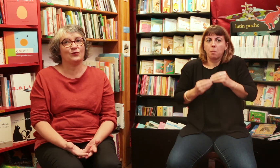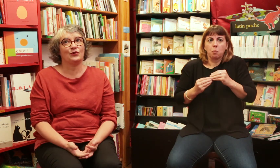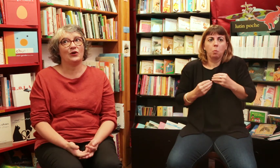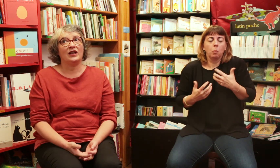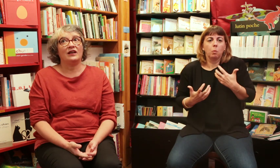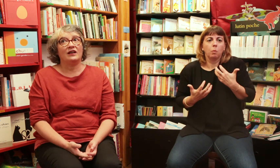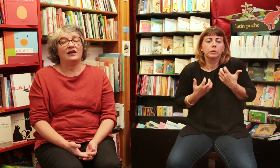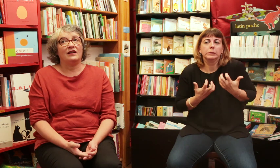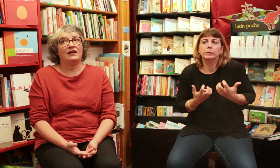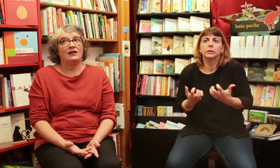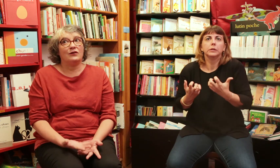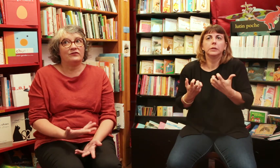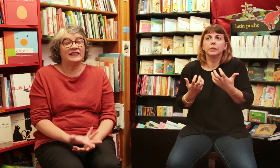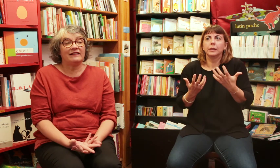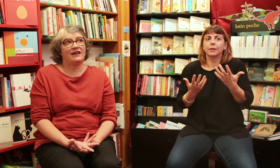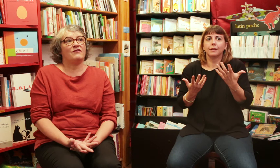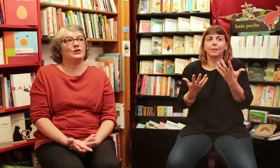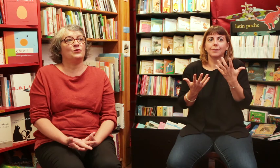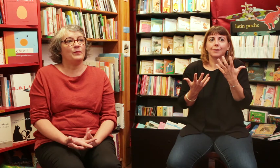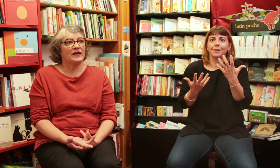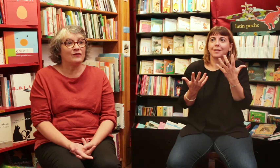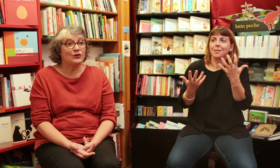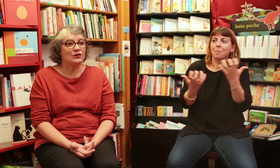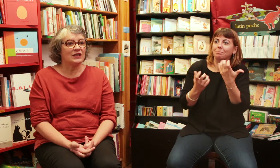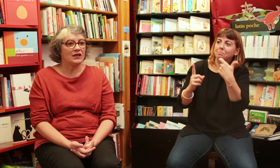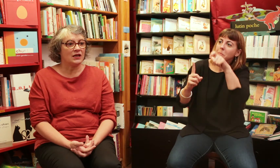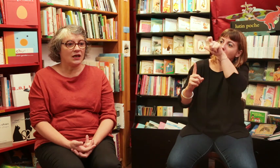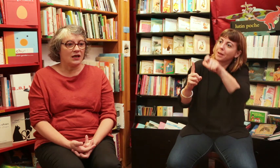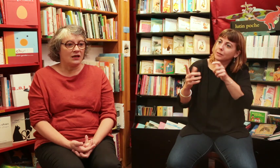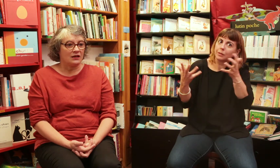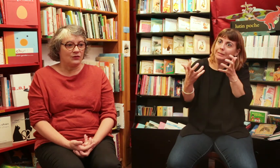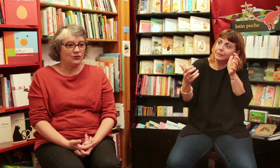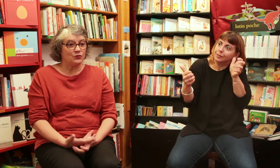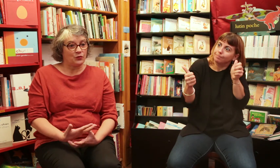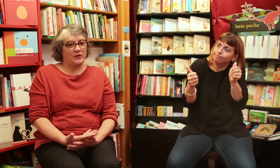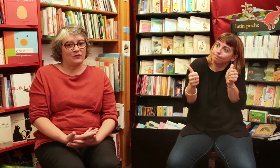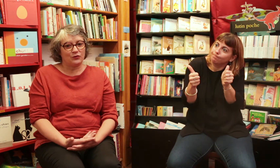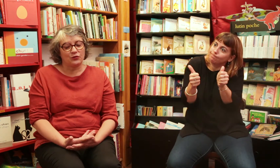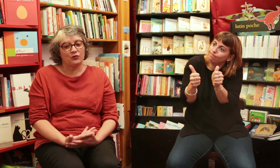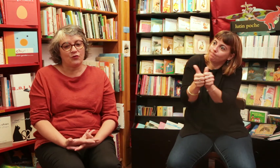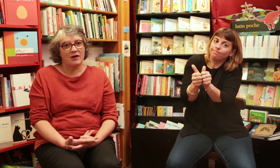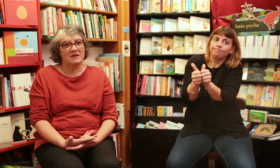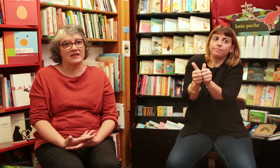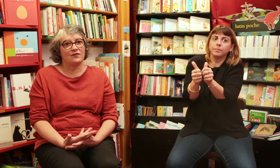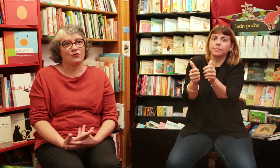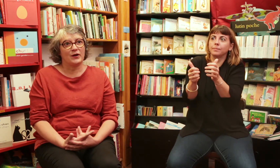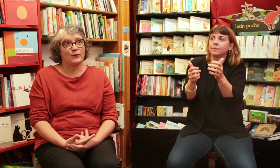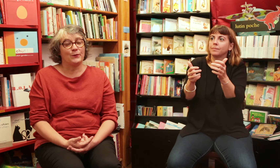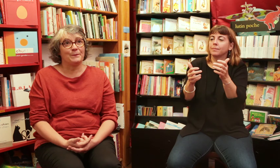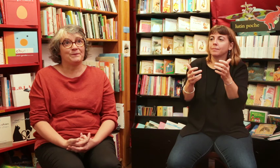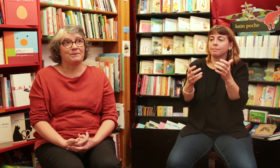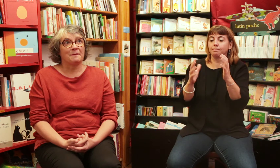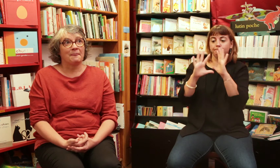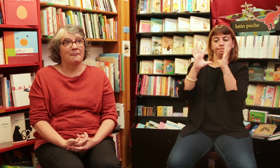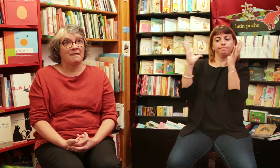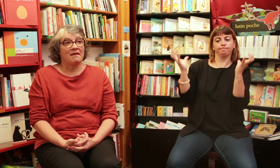désir, sur l'envie d'être avec une personne et une autre personne que soi, mais qui soit